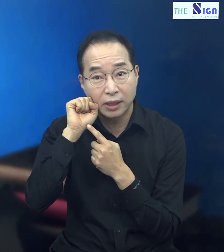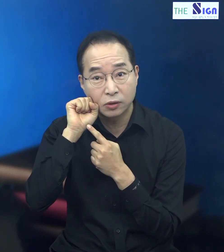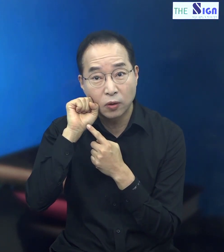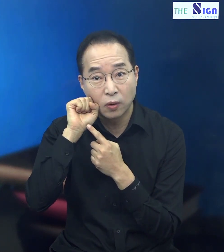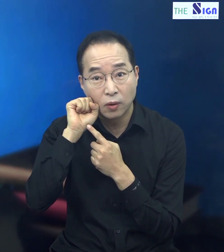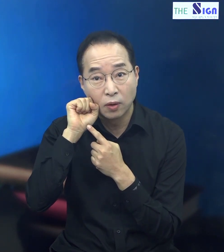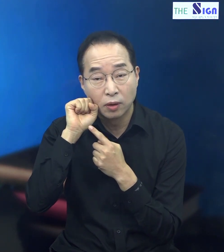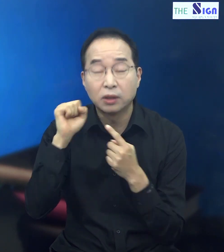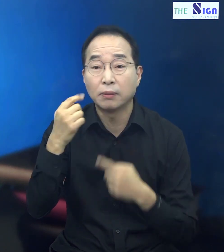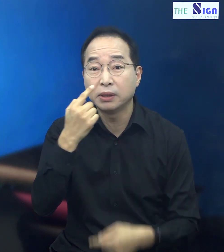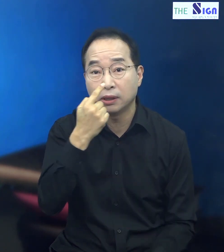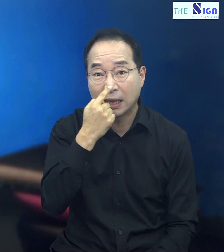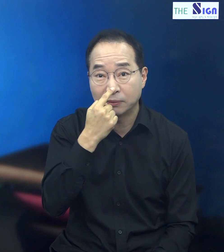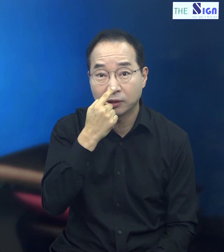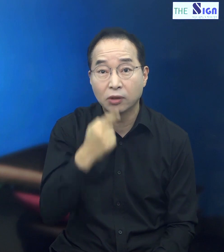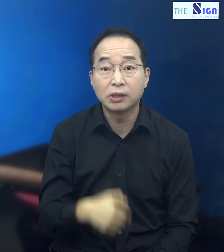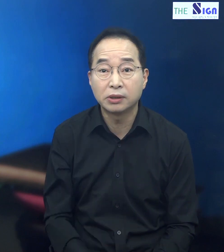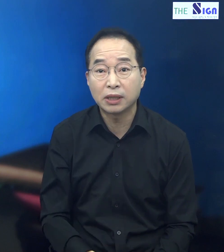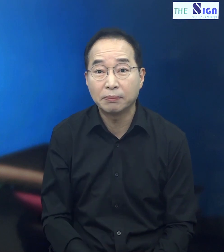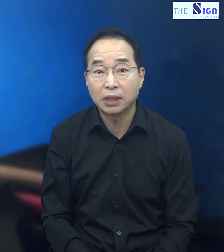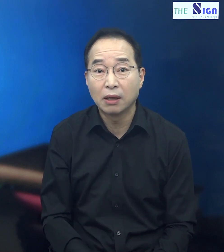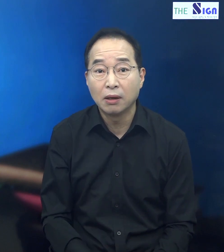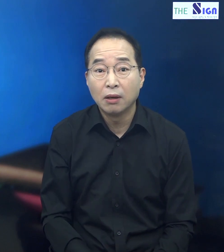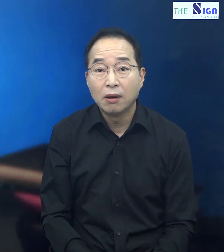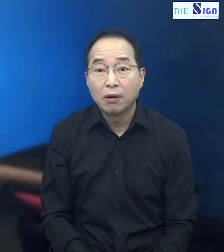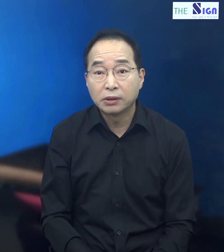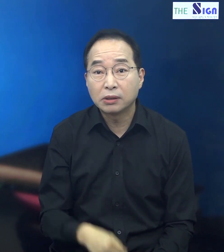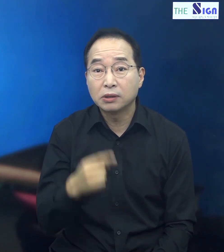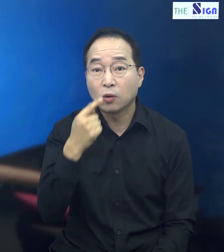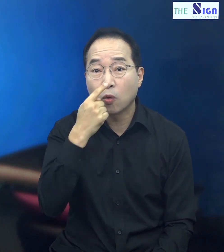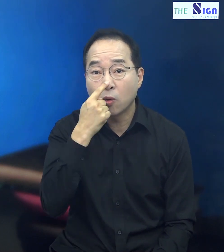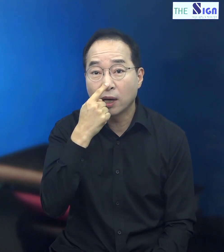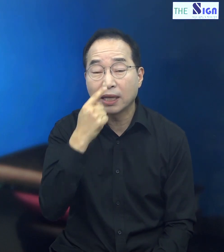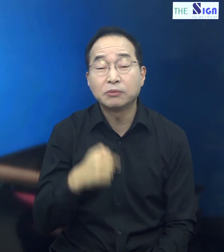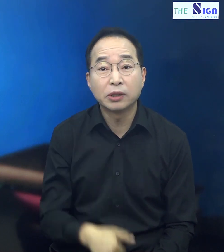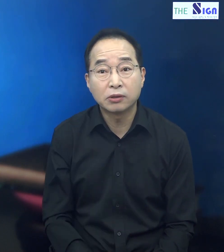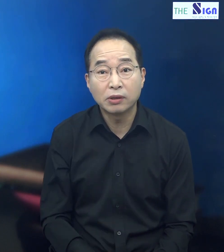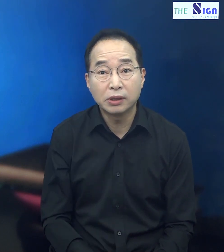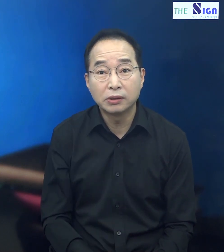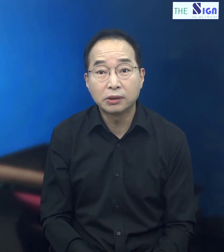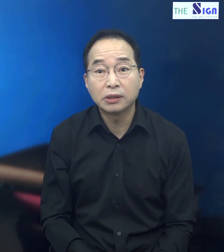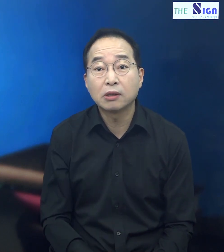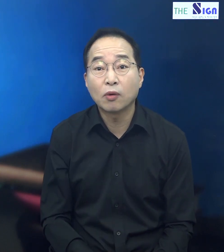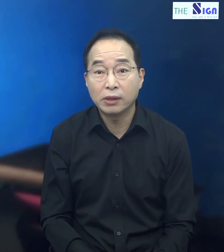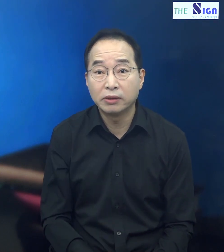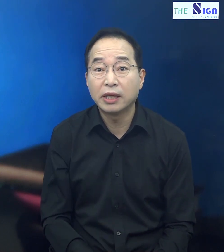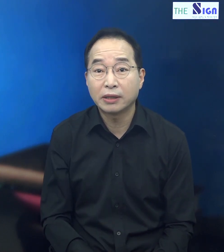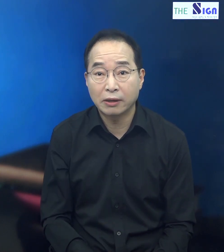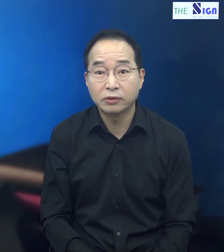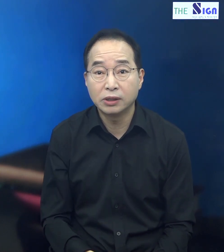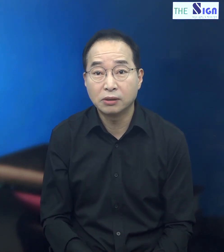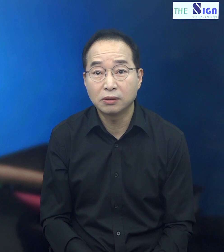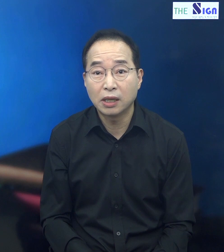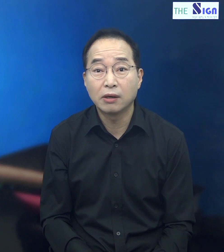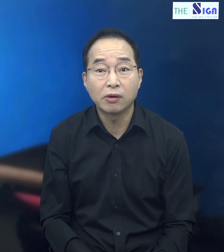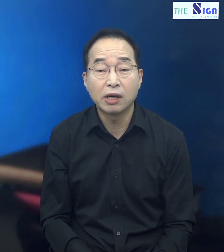뜻하겠죠. 그러면 이게 남성의 성기를 뜻합니다. 어쨌든 코가 남성의 성기를 뜻해서 관련된 단어들이 있는데 여기에 어떤